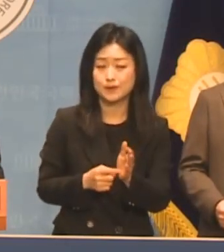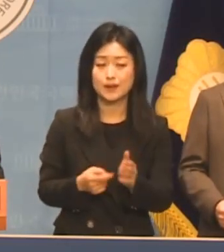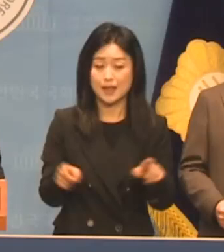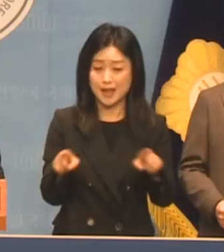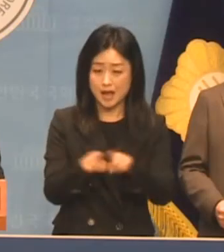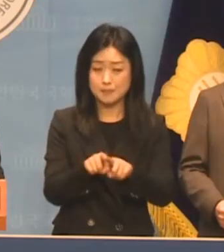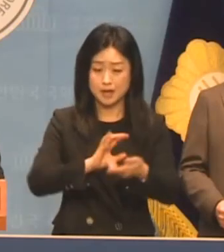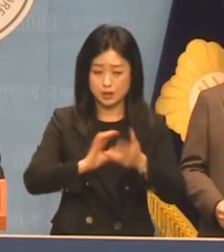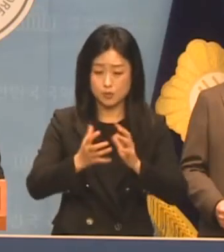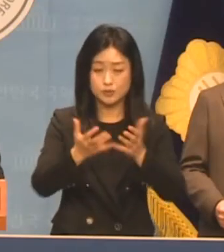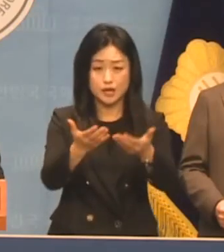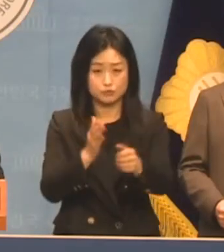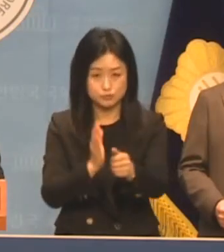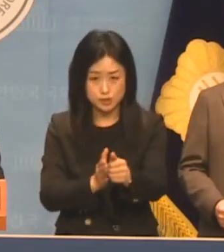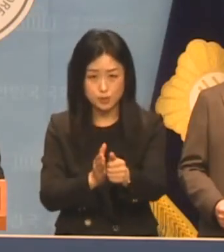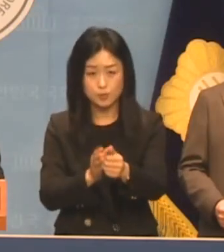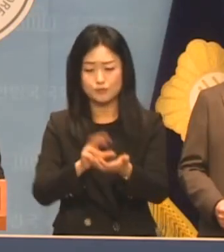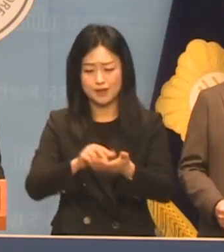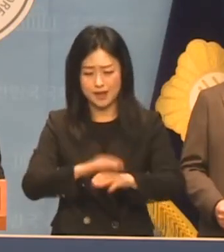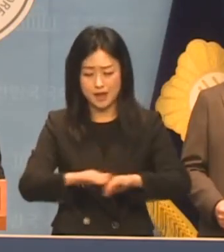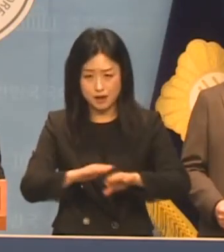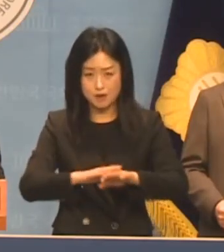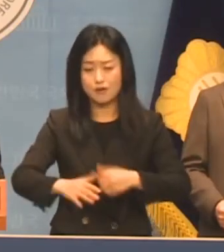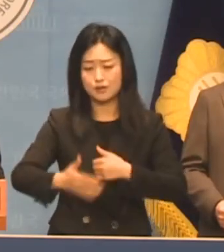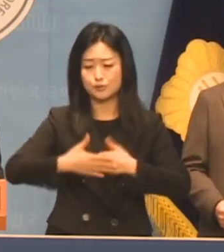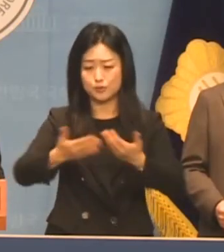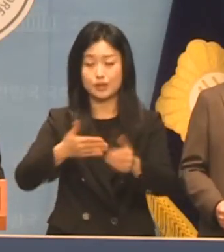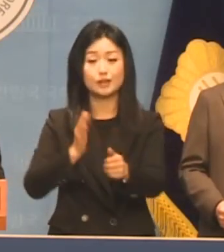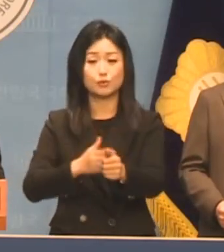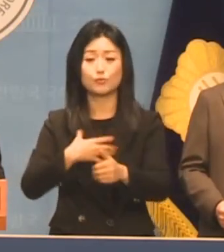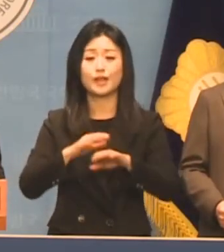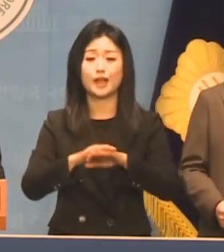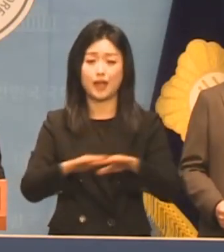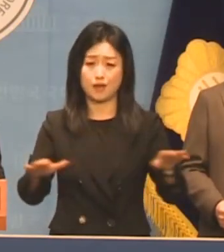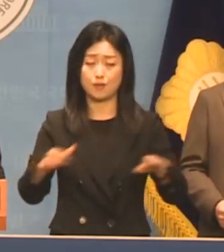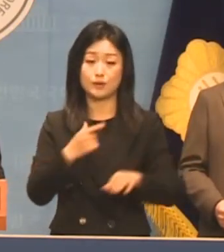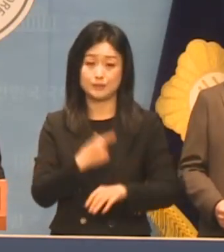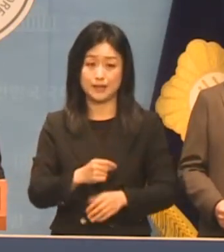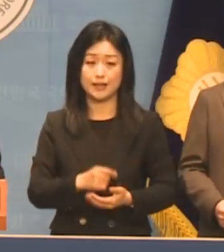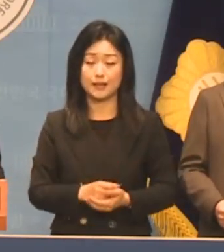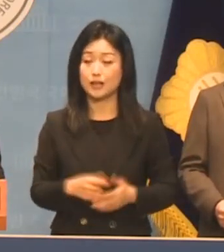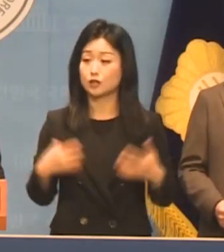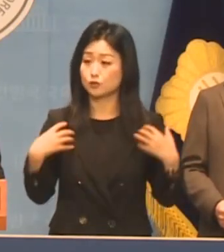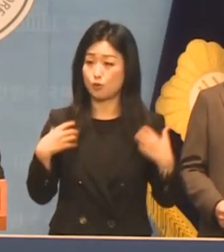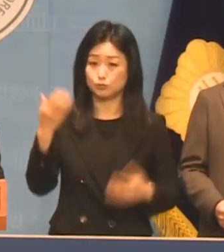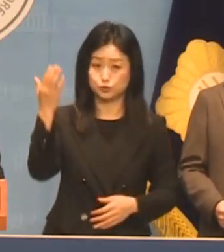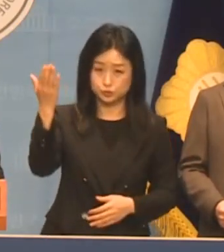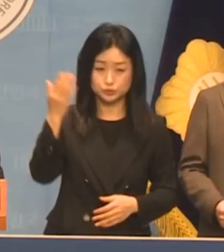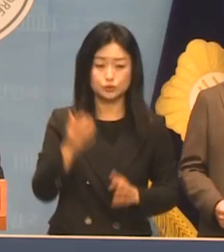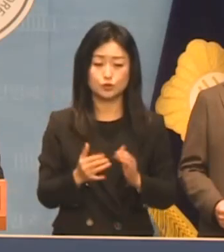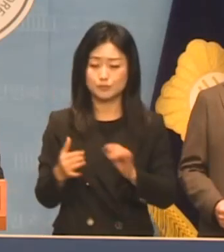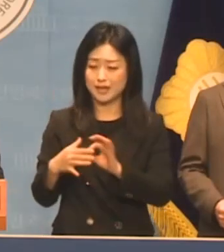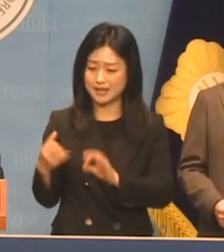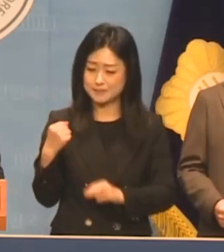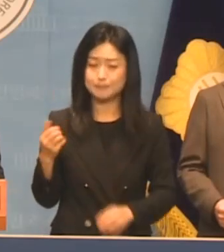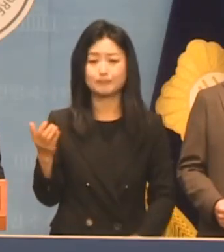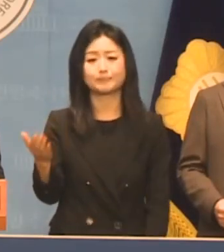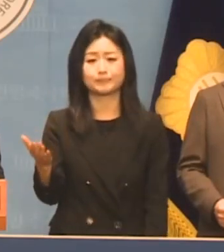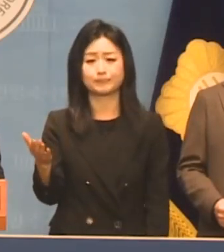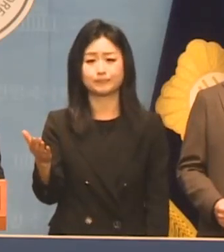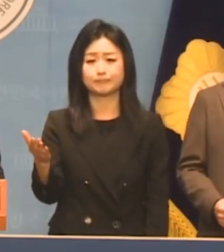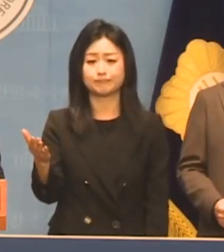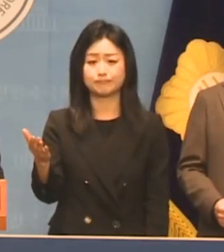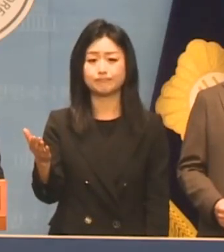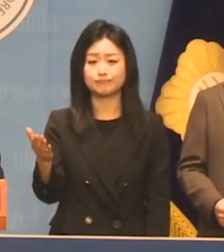대책을 마련해서 위기에 극복하고자 합니다. 정부와 국민의힘은